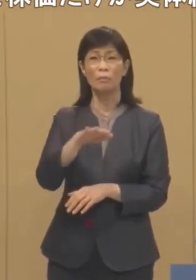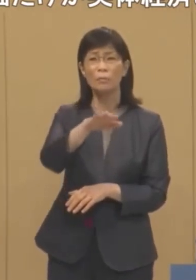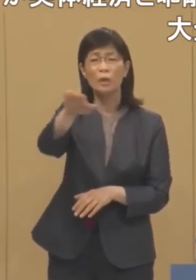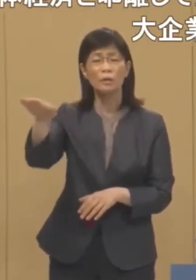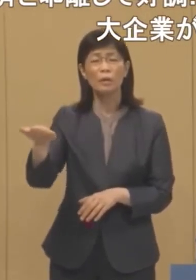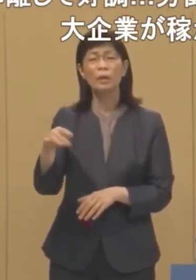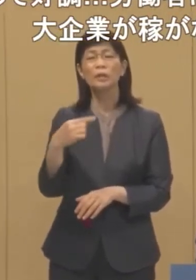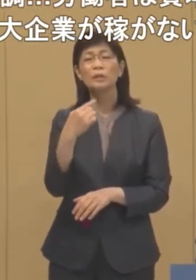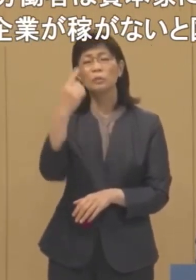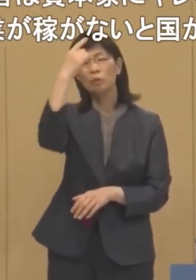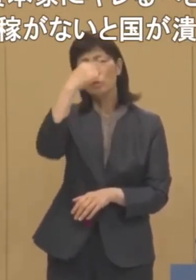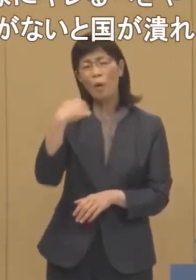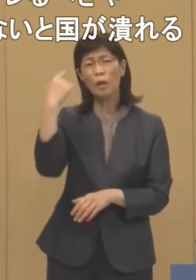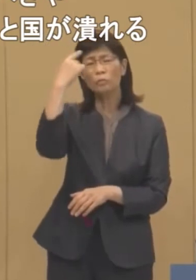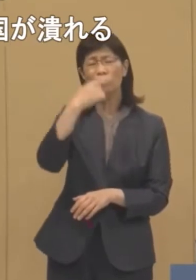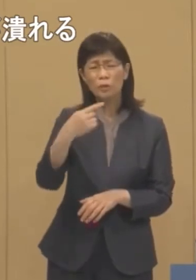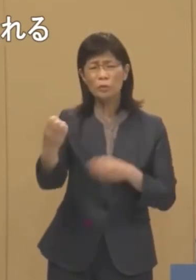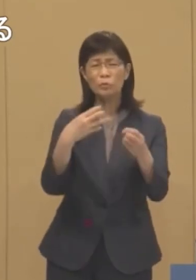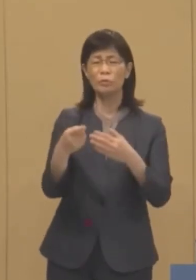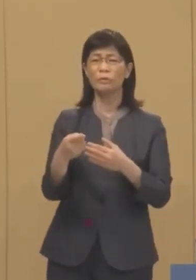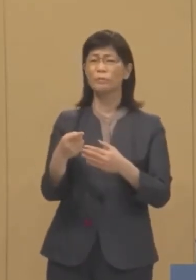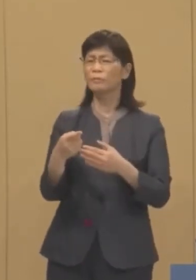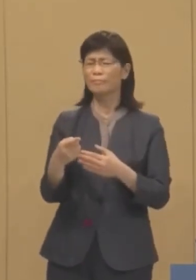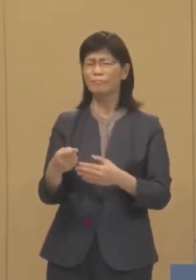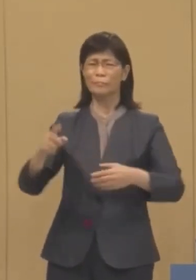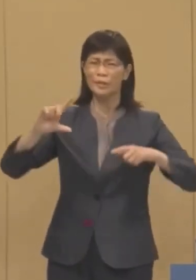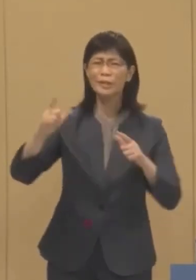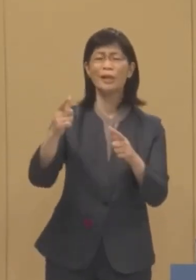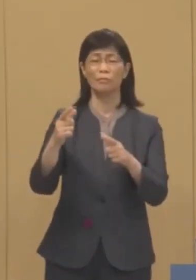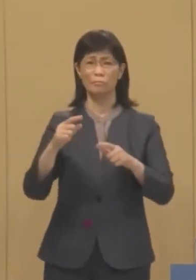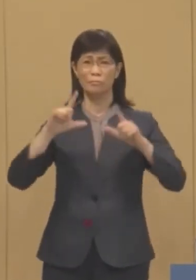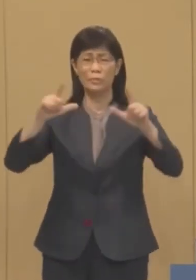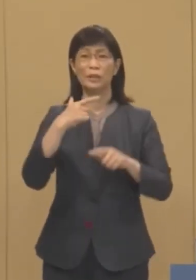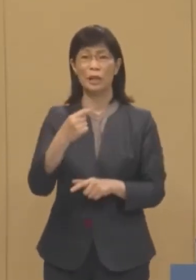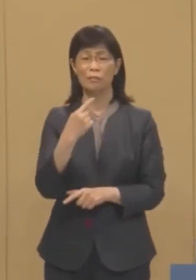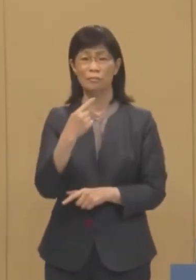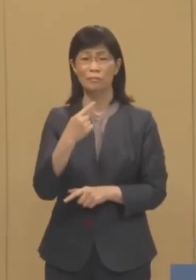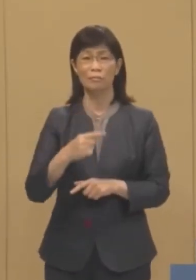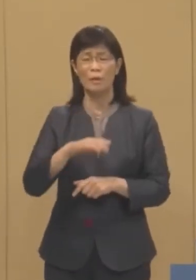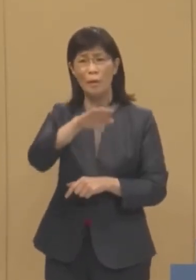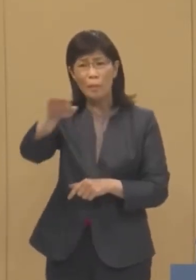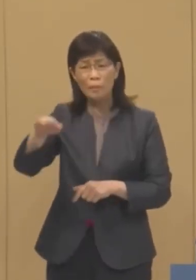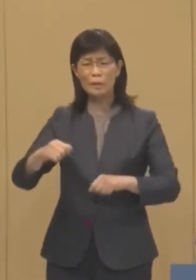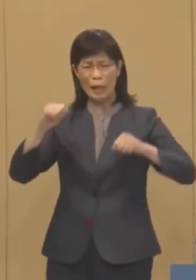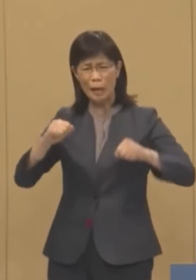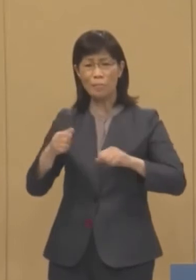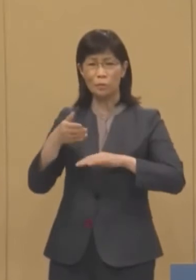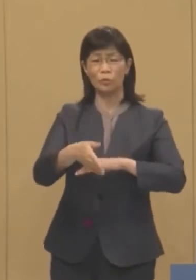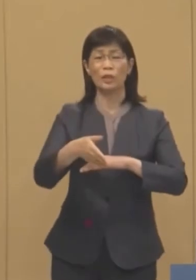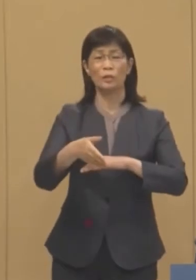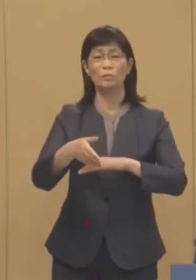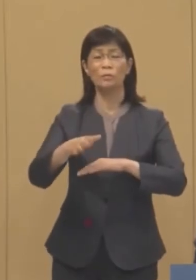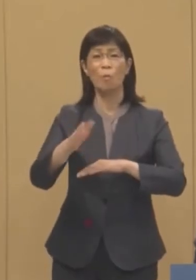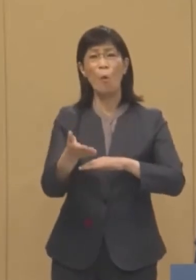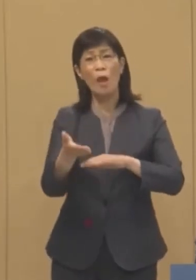ますだけどそれは全然違うと声を大にして言いたいすでにみんな頑張りすぎているその中で